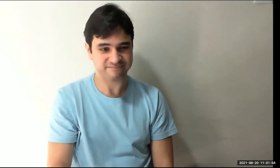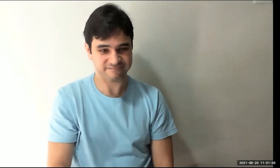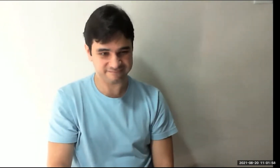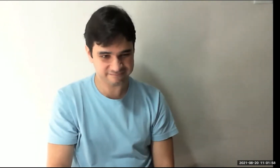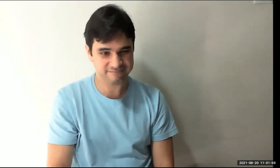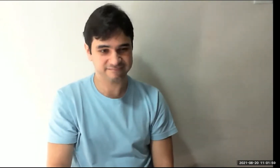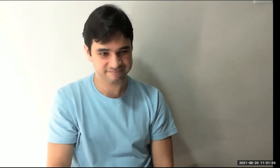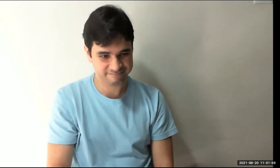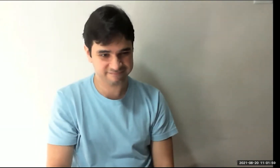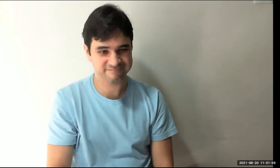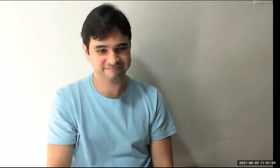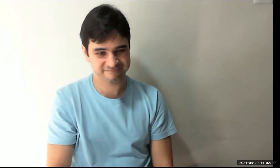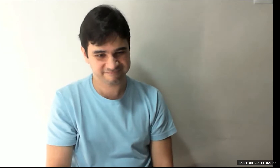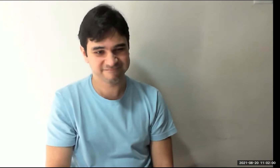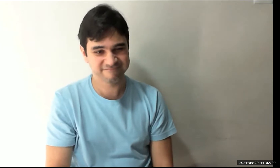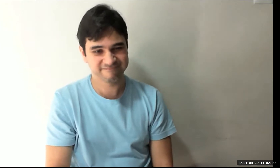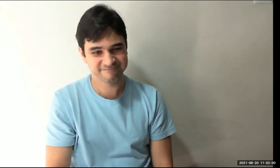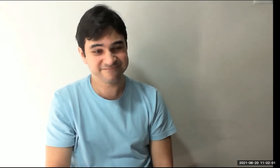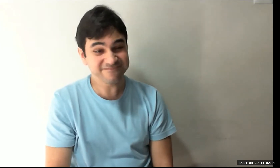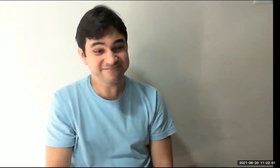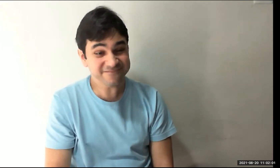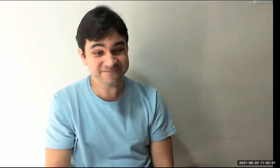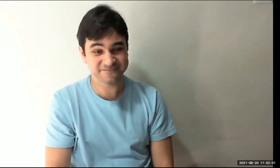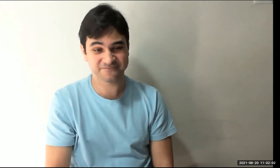Certo, concordo. Né? Outra pessoa quer falar?